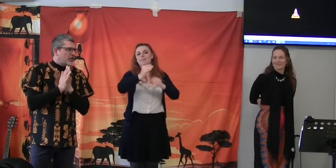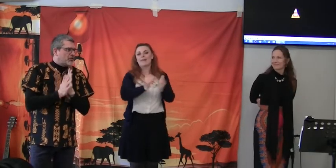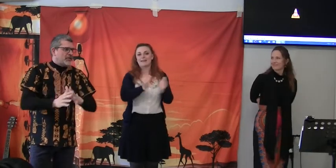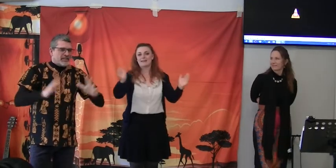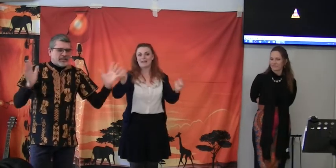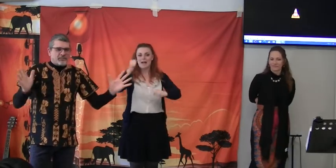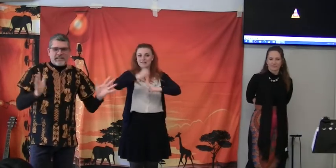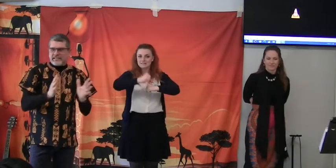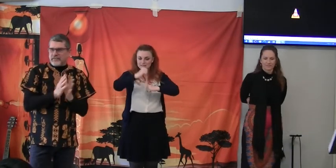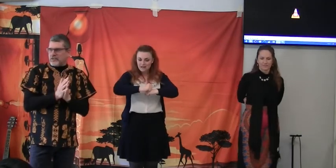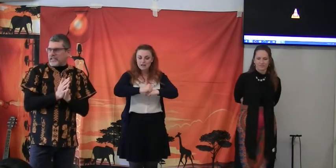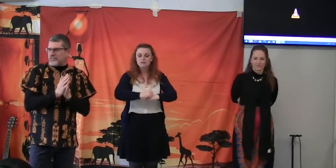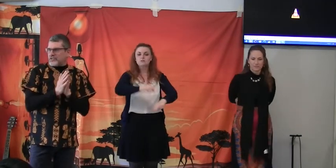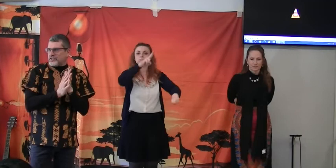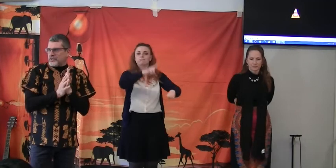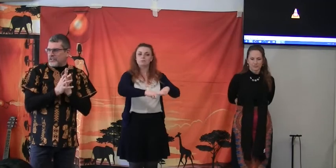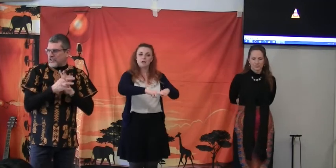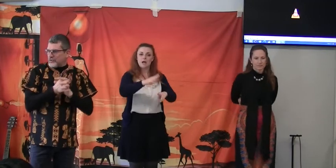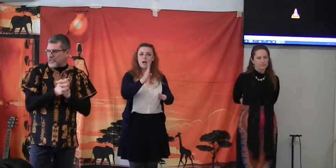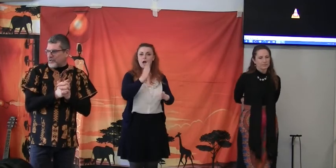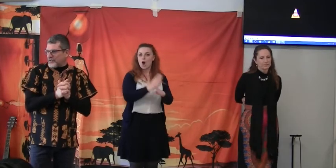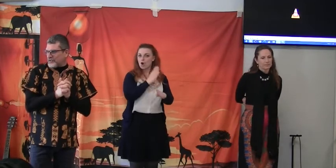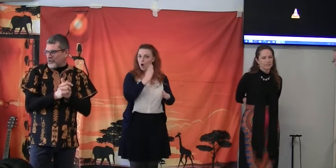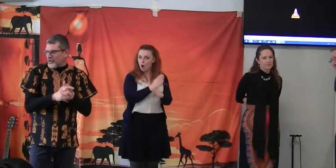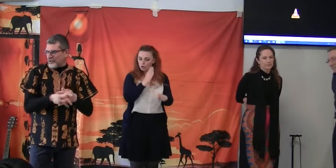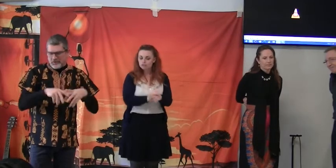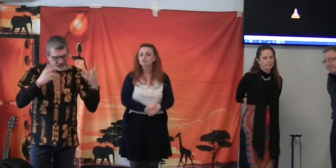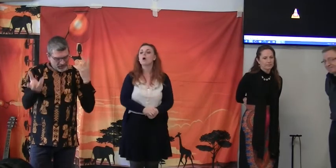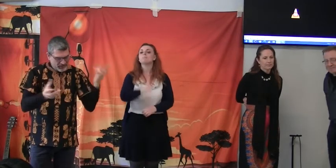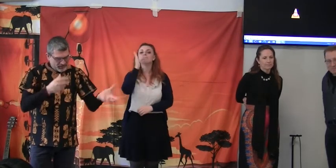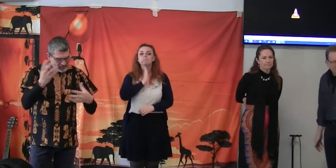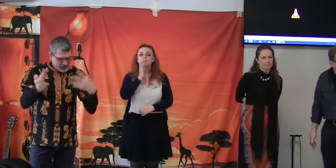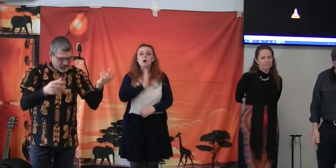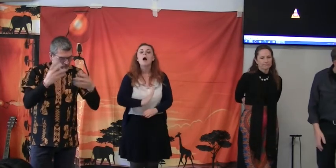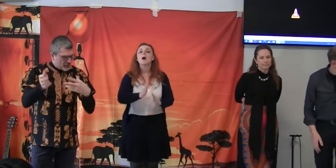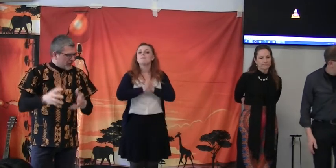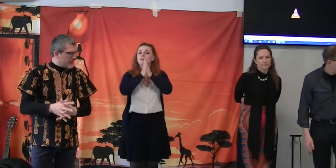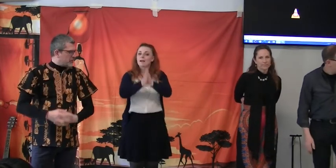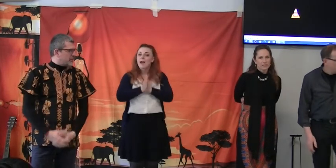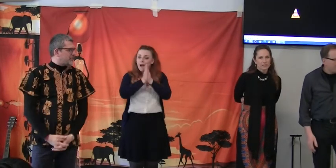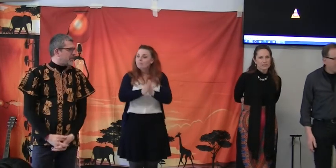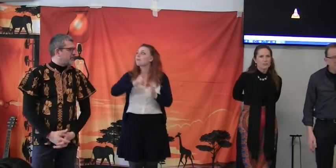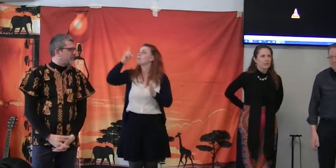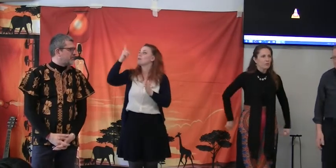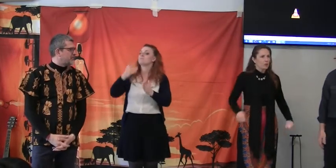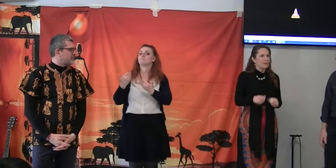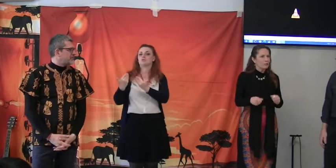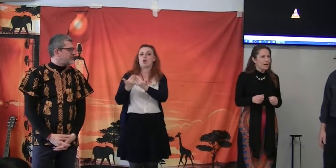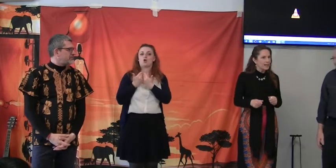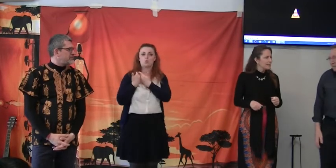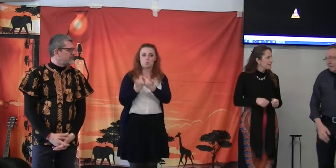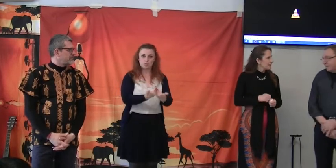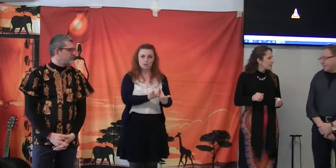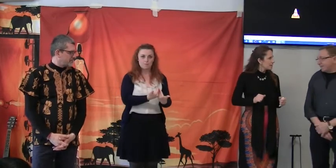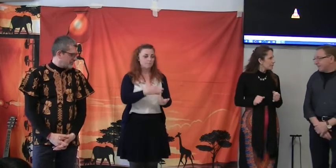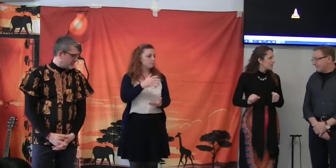fine agosto. Pregate per noi che il Signore ci guidi, ci aiuti in questo diciamo lavoro che faremo lì. Grazie. Un lavoro